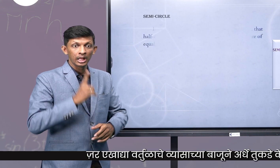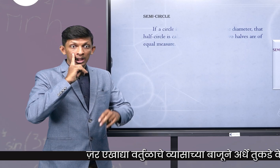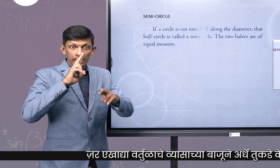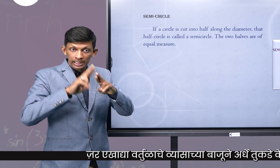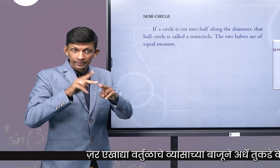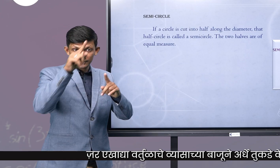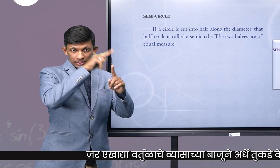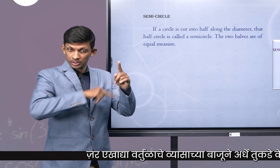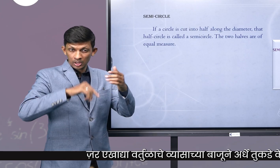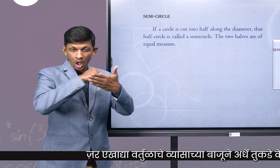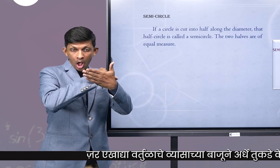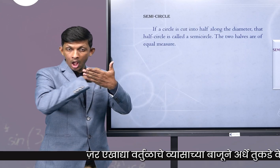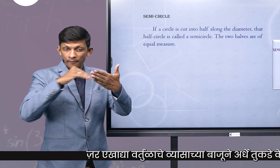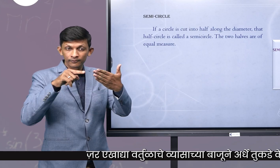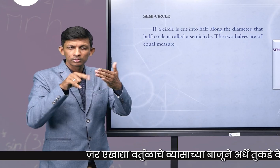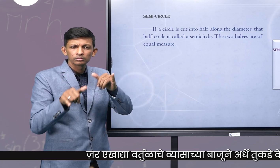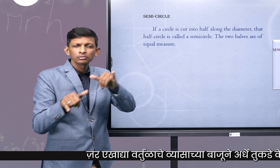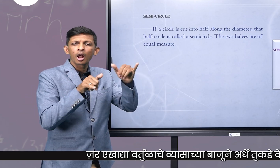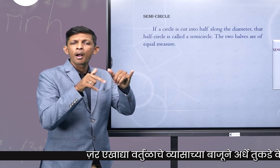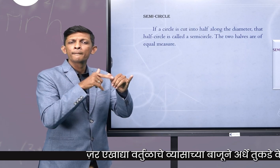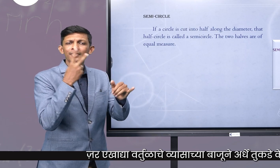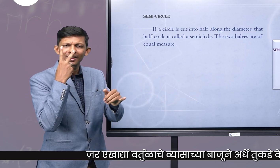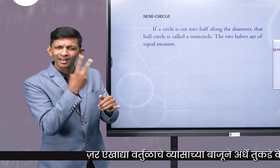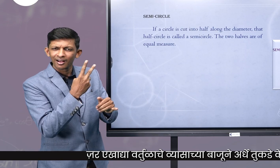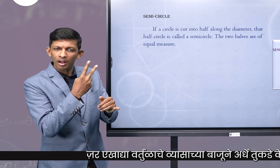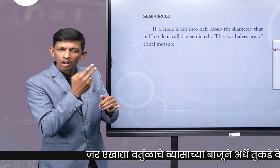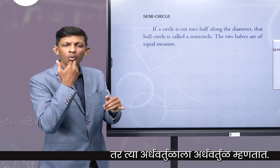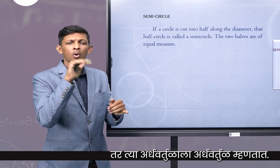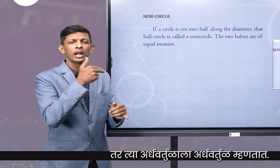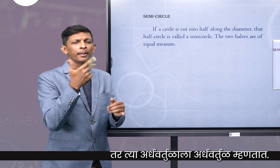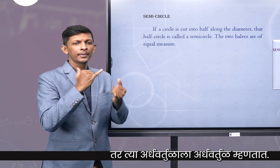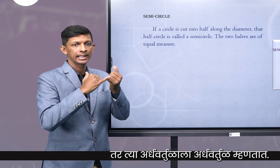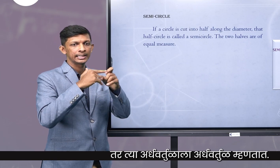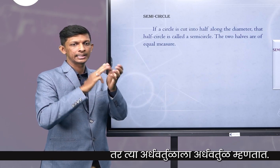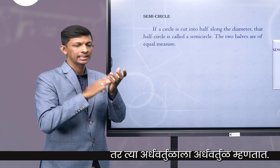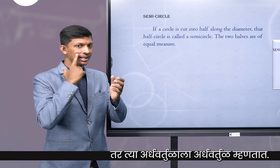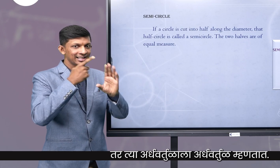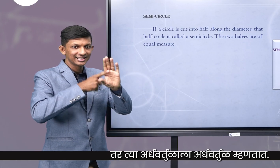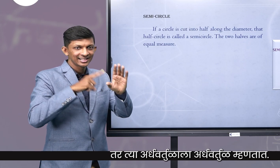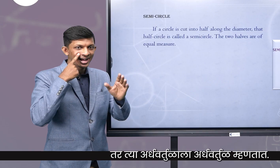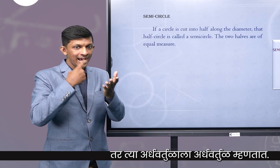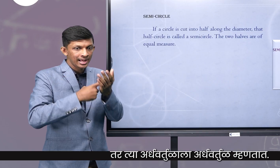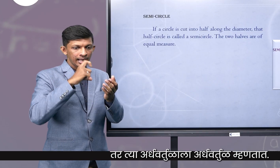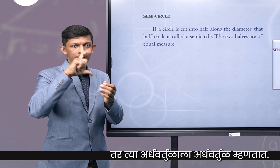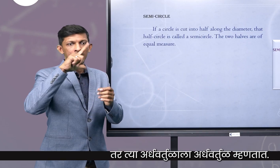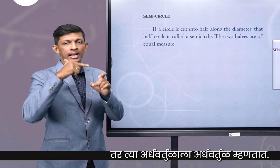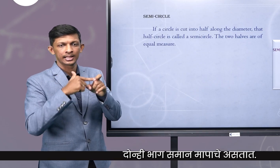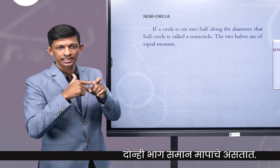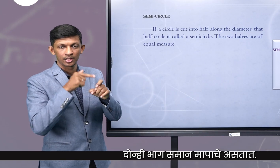'जर एखाद्या वर्तुळाचे व्यासाच्या बाजूने अर्धे तुकडे केले तर त्या अर्धवर्तुळाला अर्धवर्तुळ म्हणतात. दोन्ही